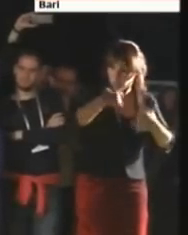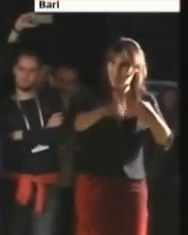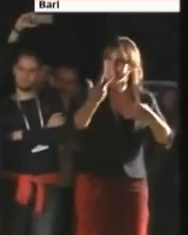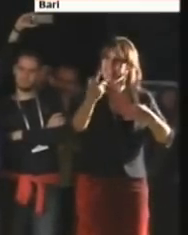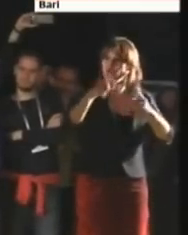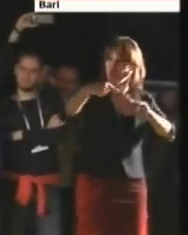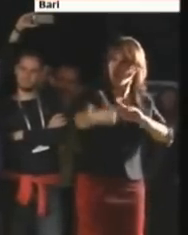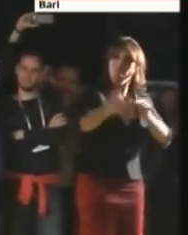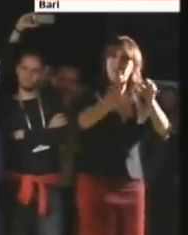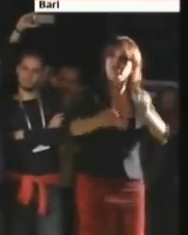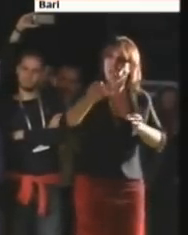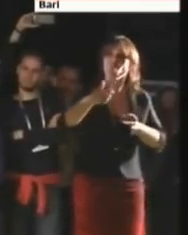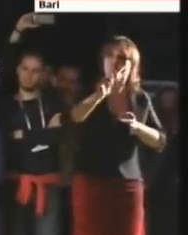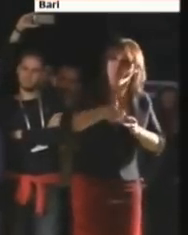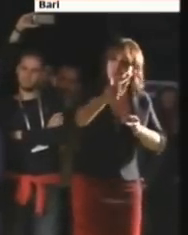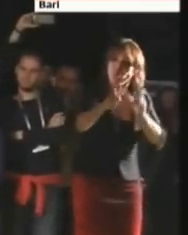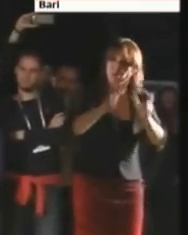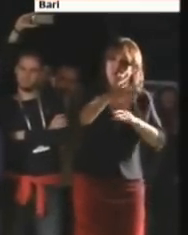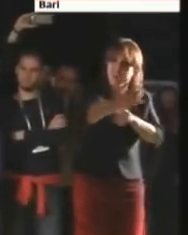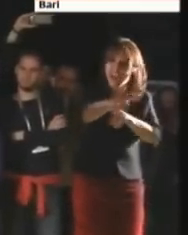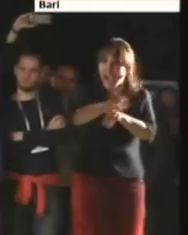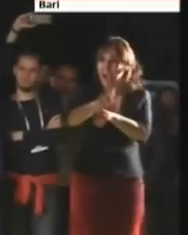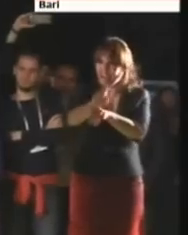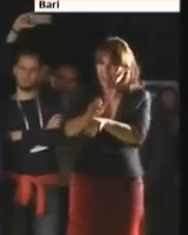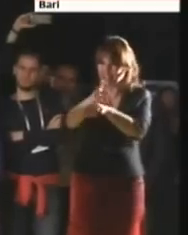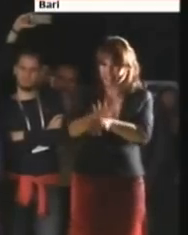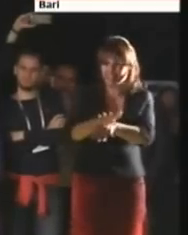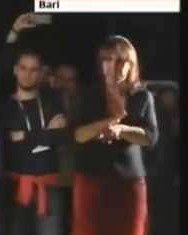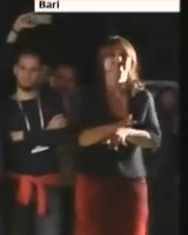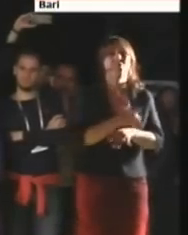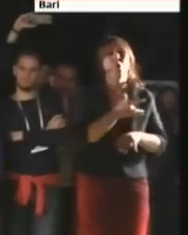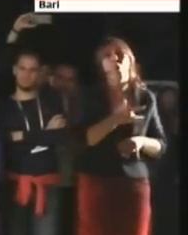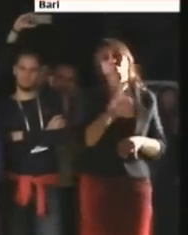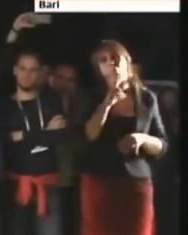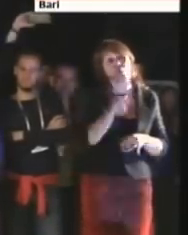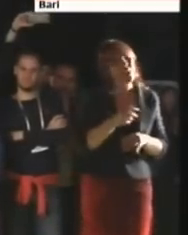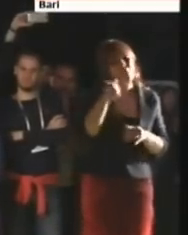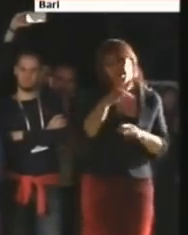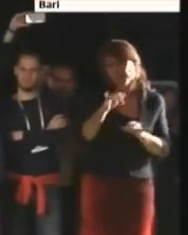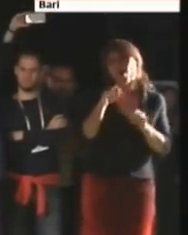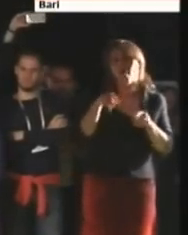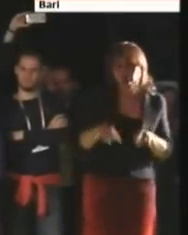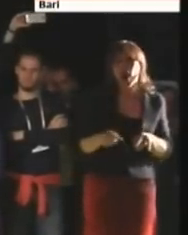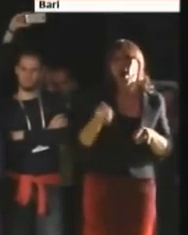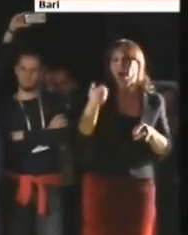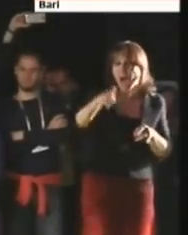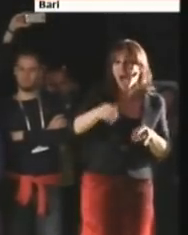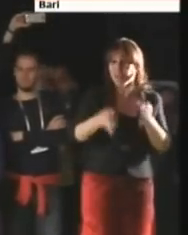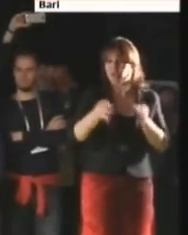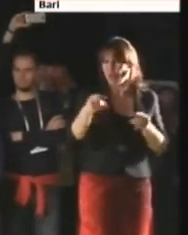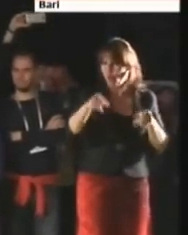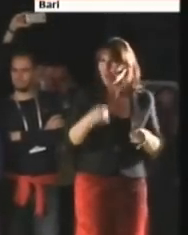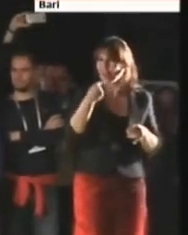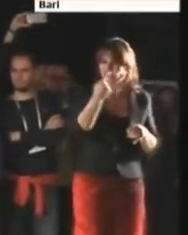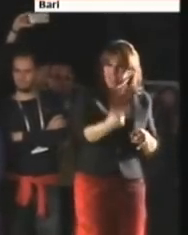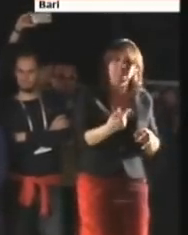magistratura, adesso, ve lo dico col cuore, non succedeva prima, ma adesso anche loro avevano